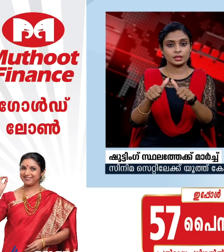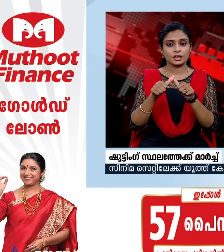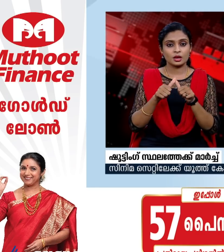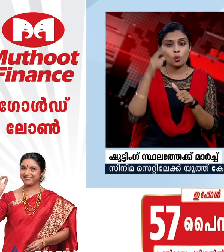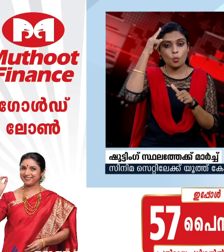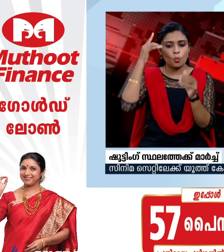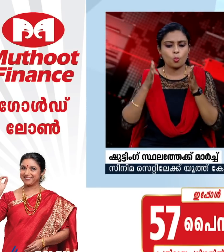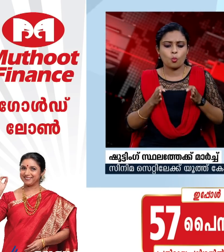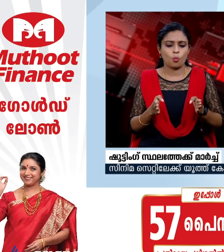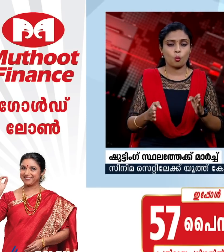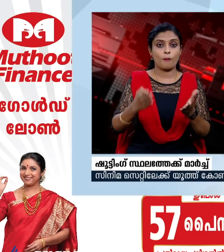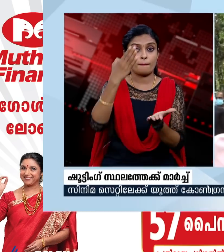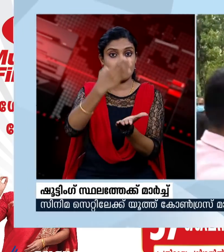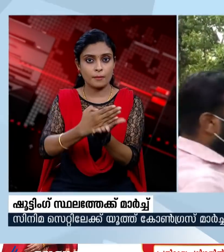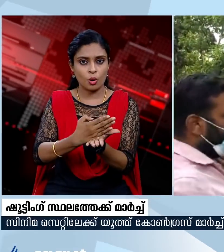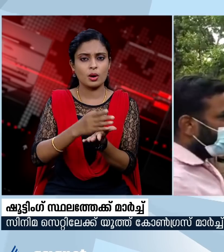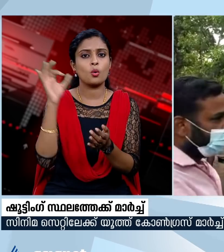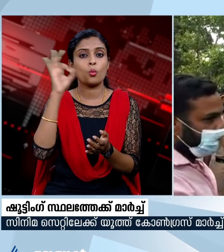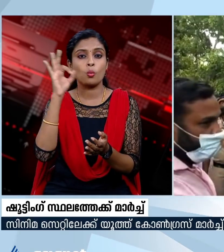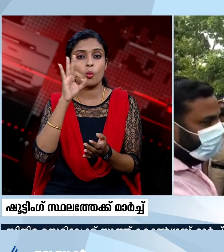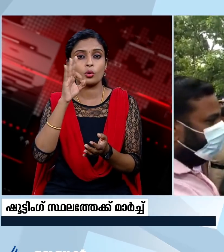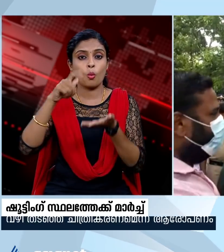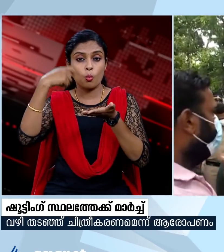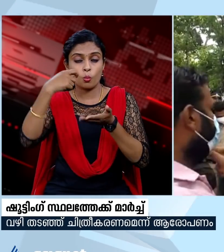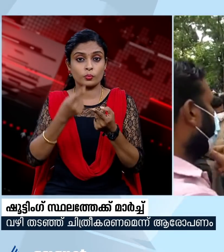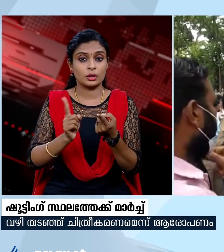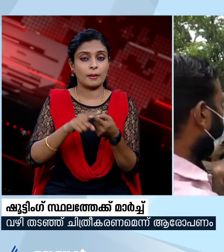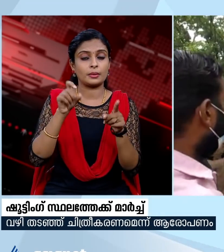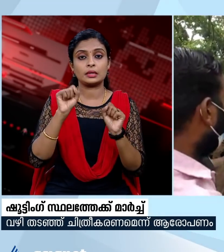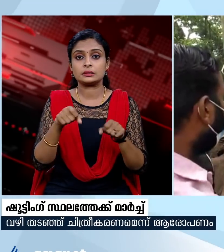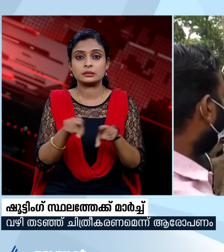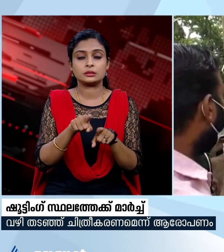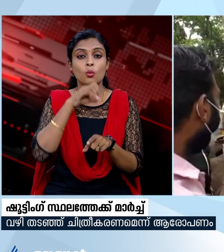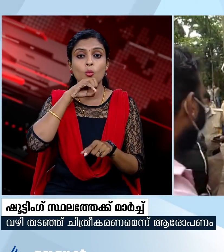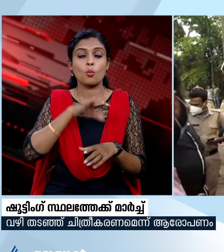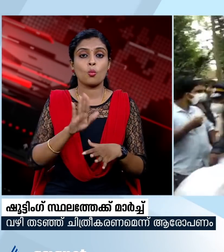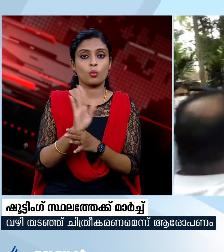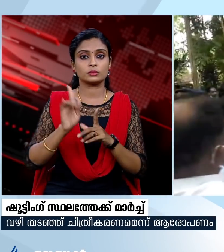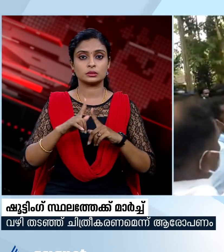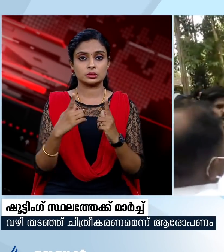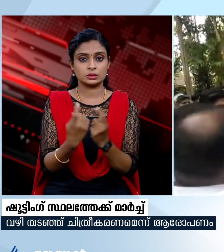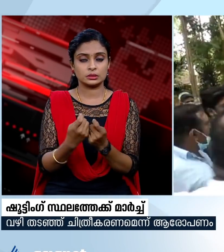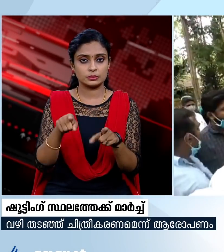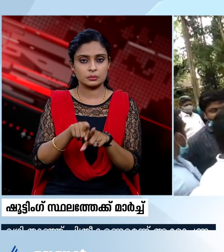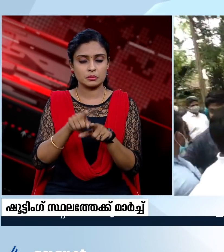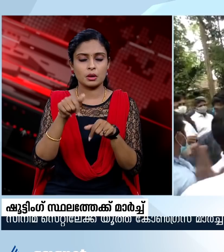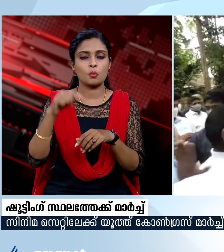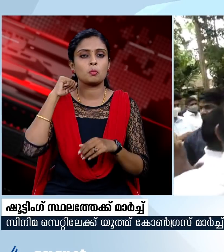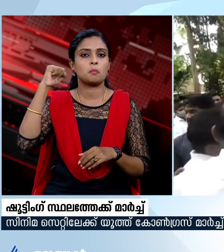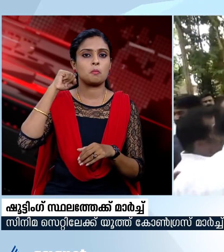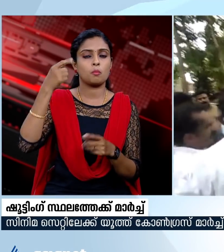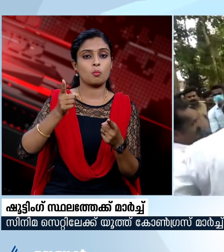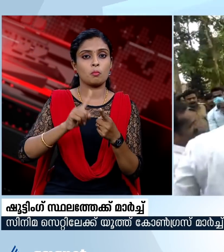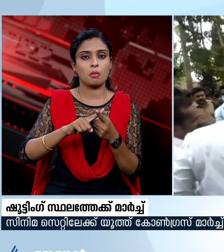വഴി തടഞ്ഞ് സിനിമയുടെ ചിത്രീകരണം നടത്തിയെന്ന് ആരോപിച്ച് യൂത്ത് കോൺഗ്രസിന്റെ പൊൻകുന്നത്ത് നിന്നുള്ള പ്രവർത്തകരാണ്